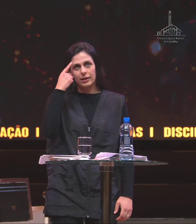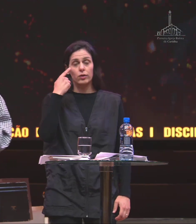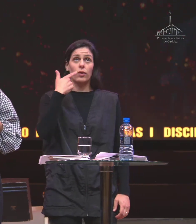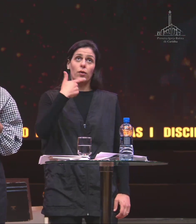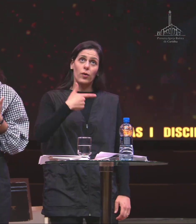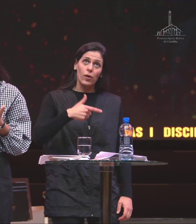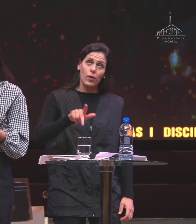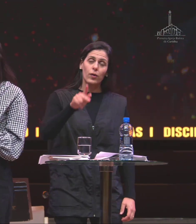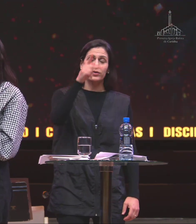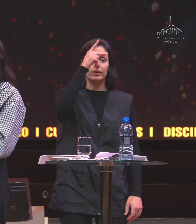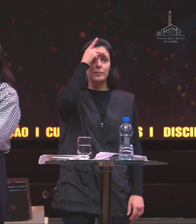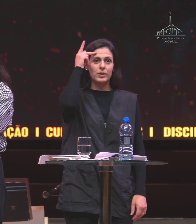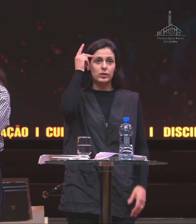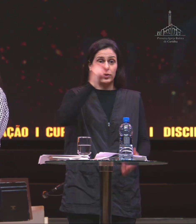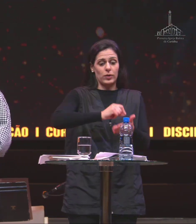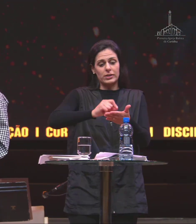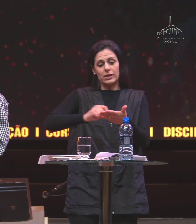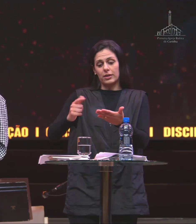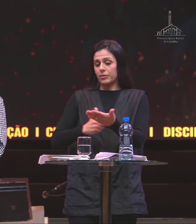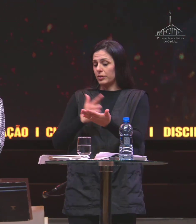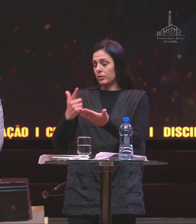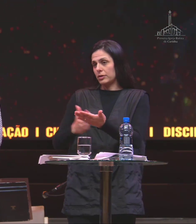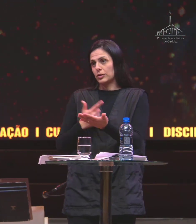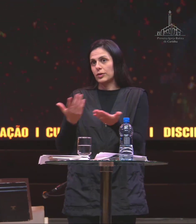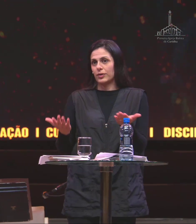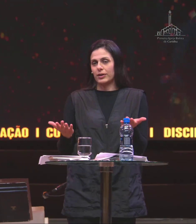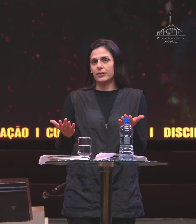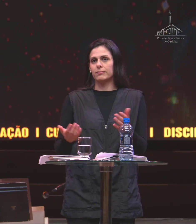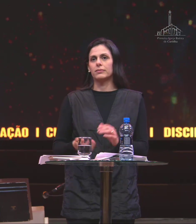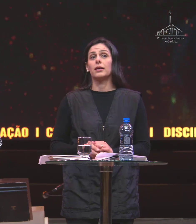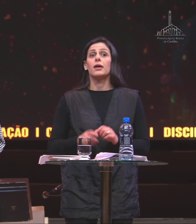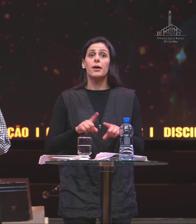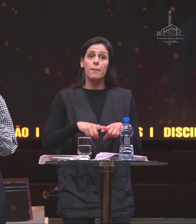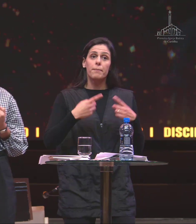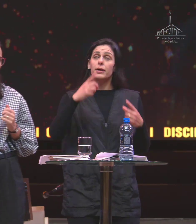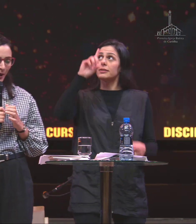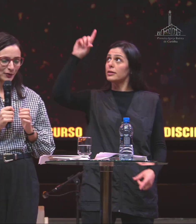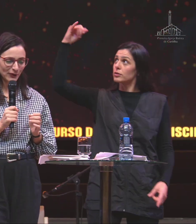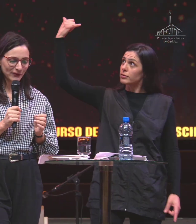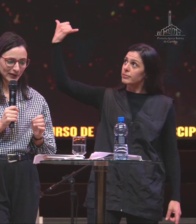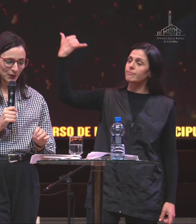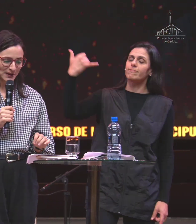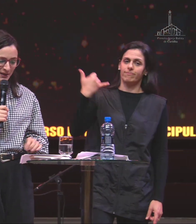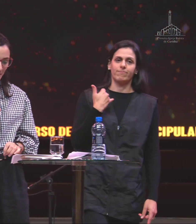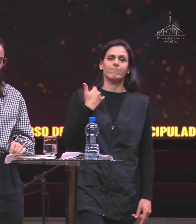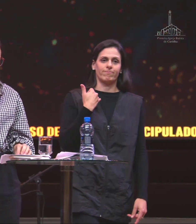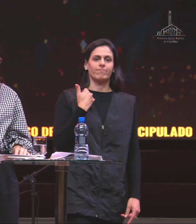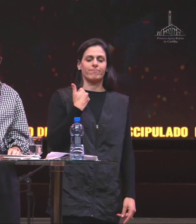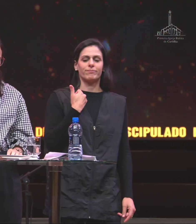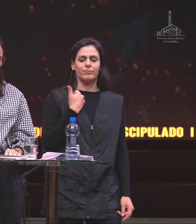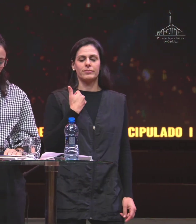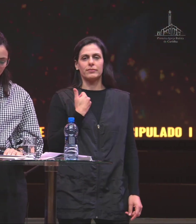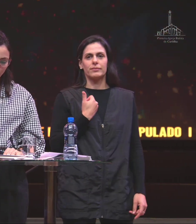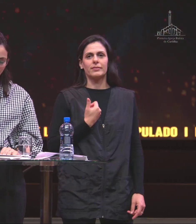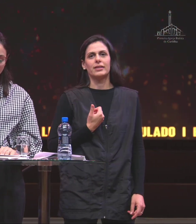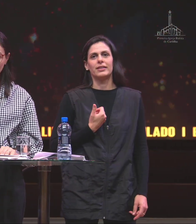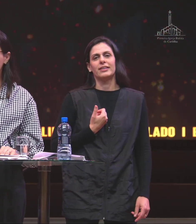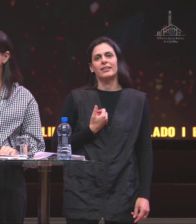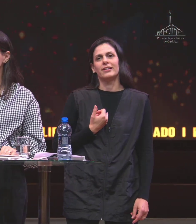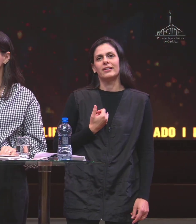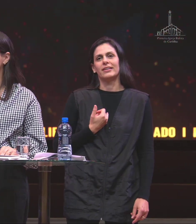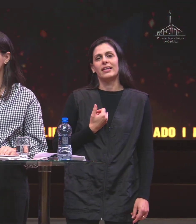preocupe muito com você, não. Desse jeito, gente. Não, você está se preocupando demais com você. Nem deixa, né? E por um tempo eu